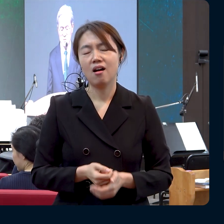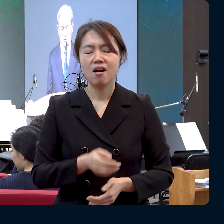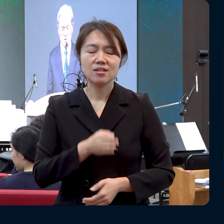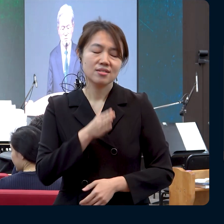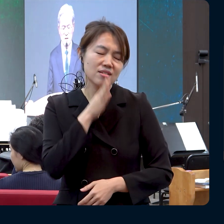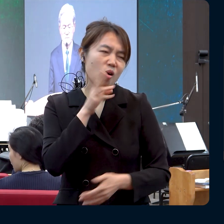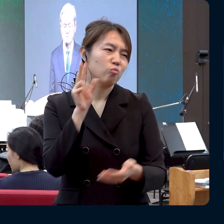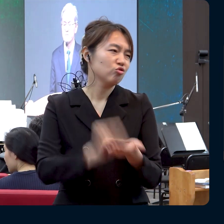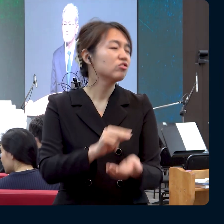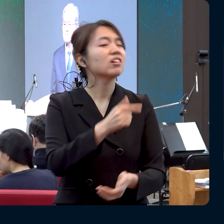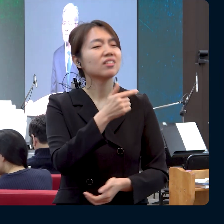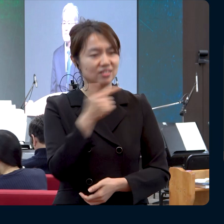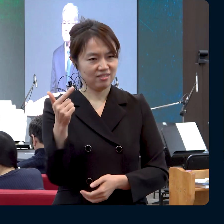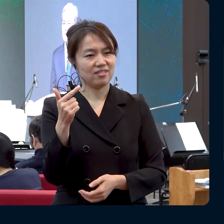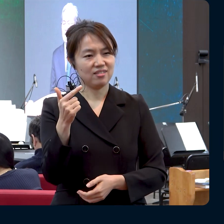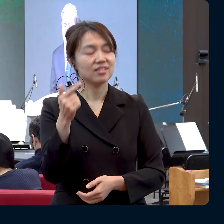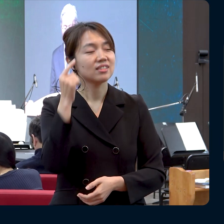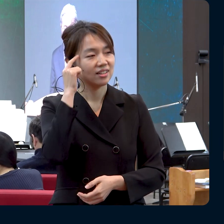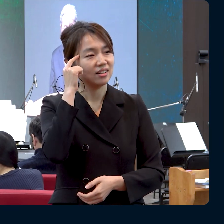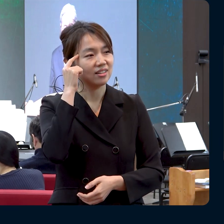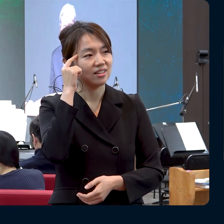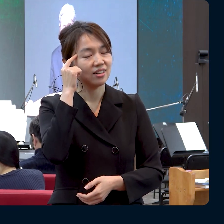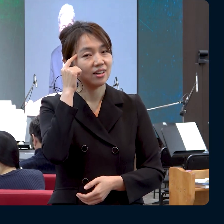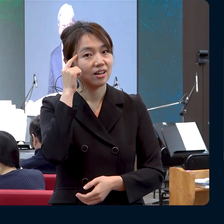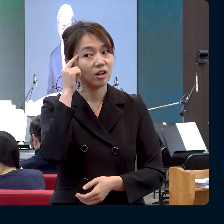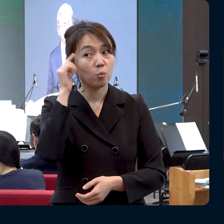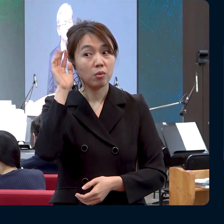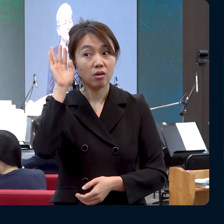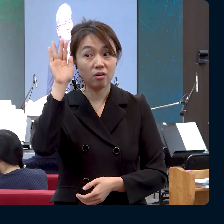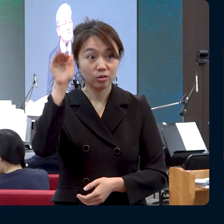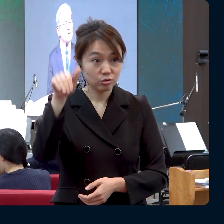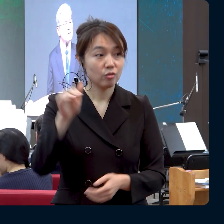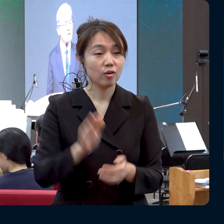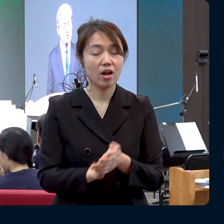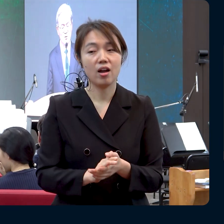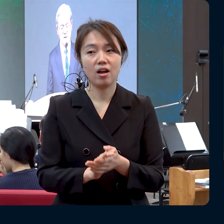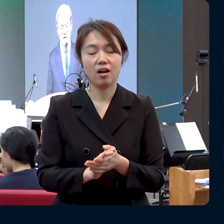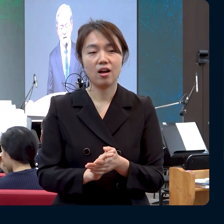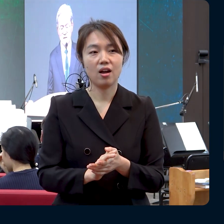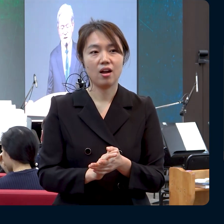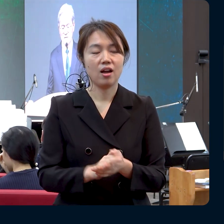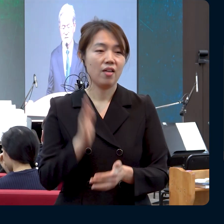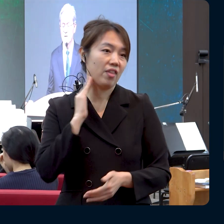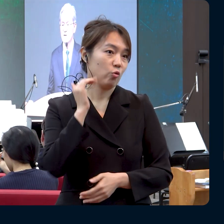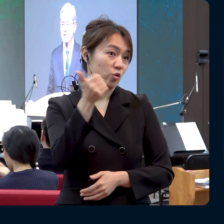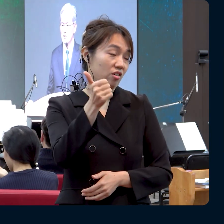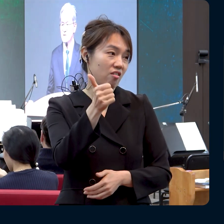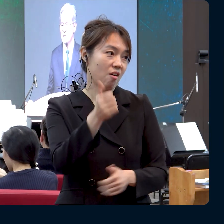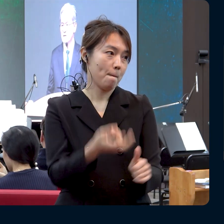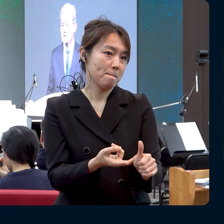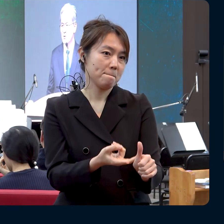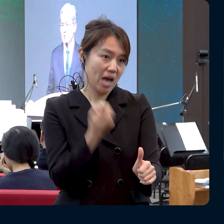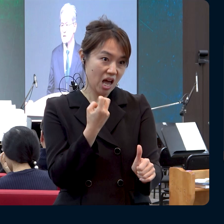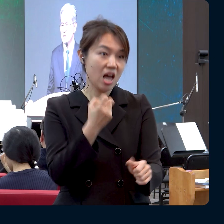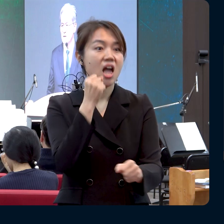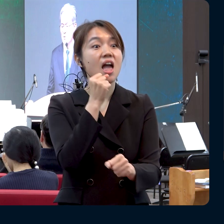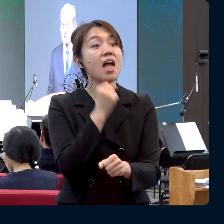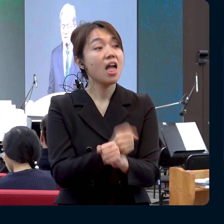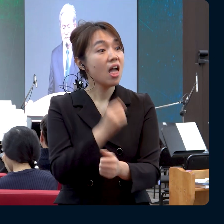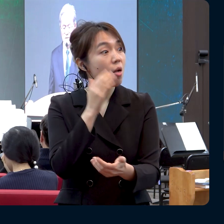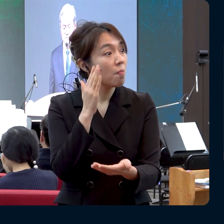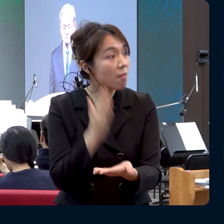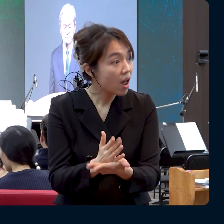나겠다 싶었습니다. 며칠 뒤면 대통령 탄핵에 대한 헌재의 결론이